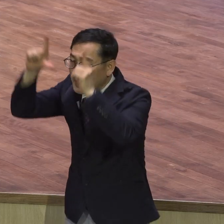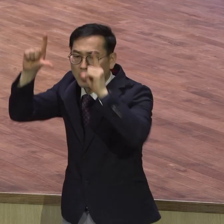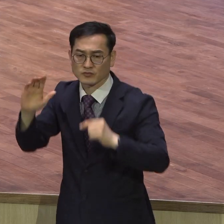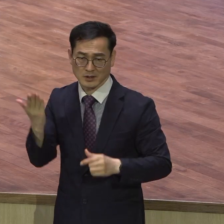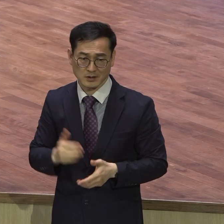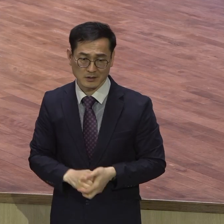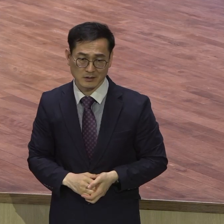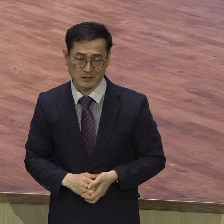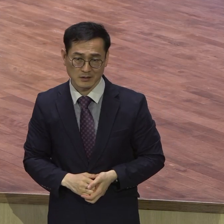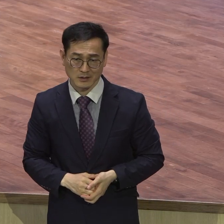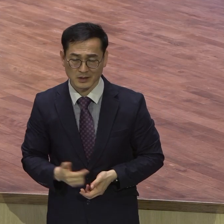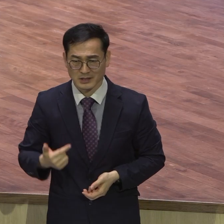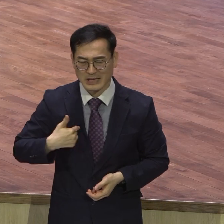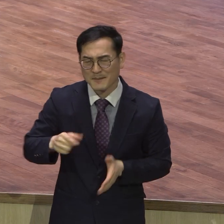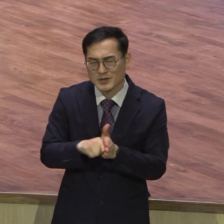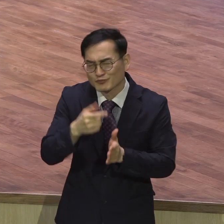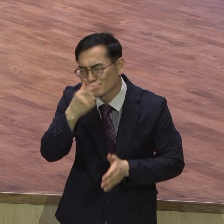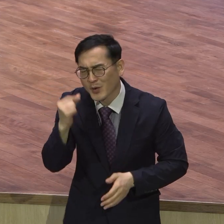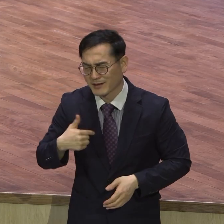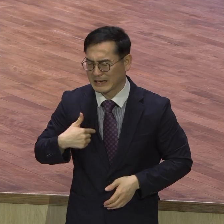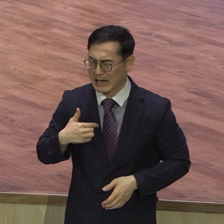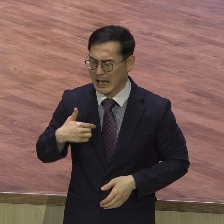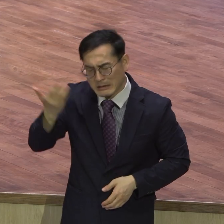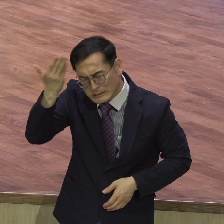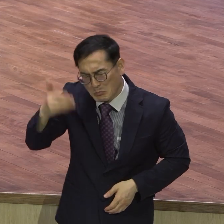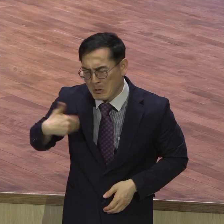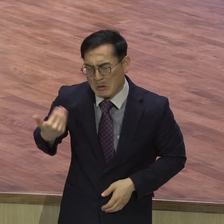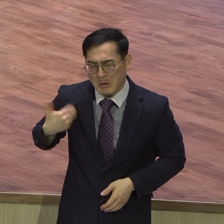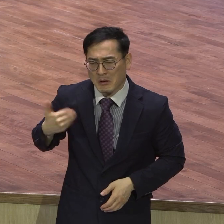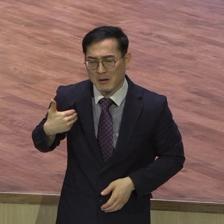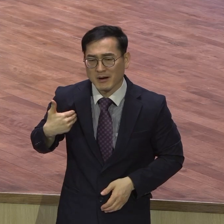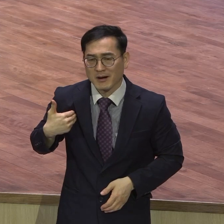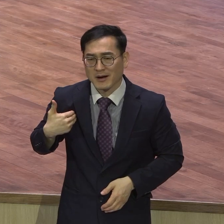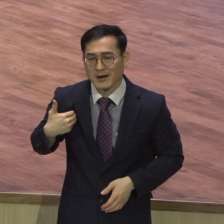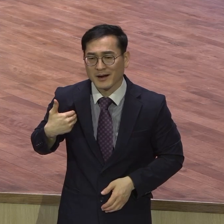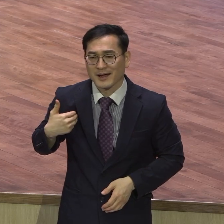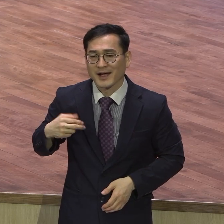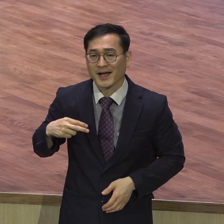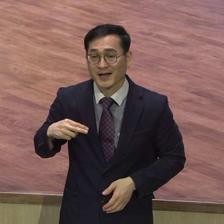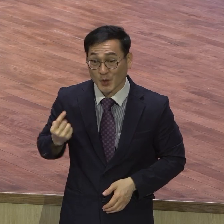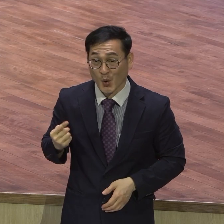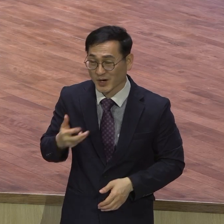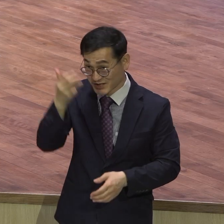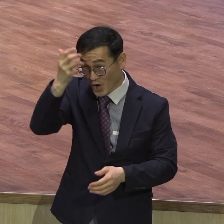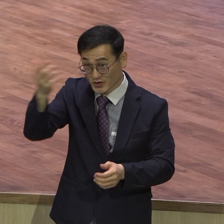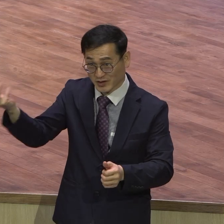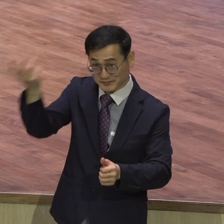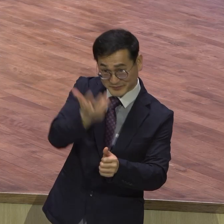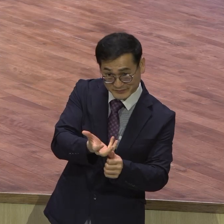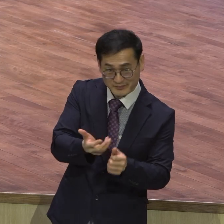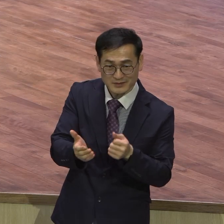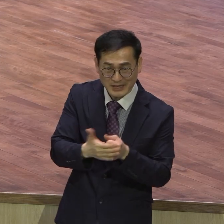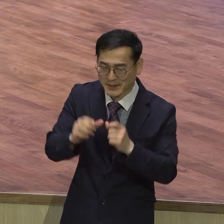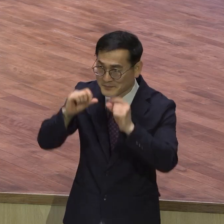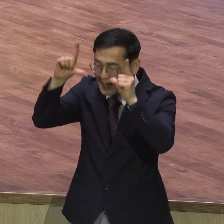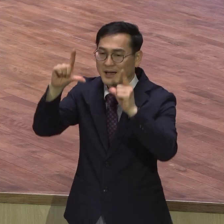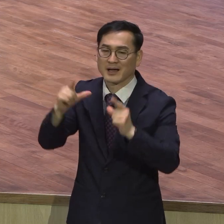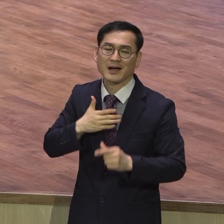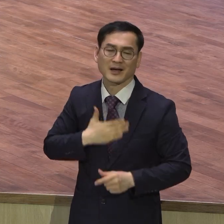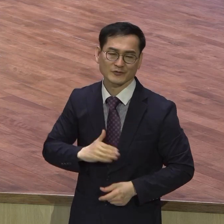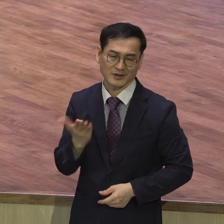약하고 나는 뭐 아는 것도 없고 그렇게 생각할지 몰라도 여러분 누가 계시느냐 성령이 계신다니까요. 우리